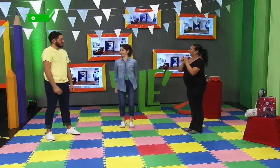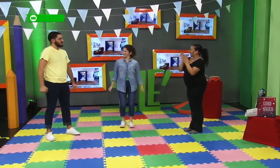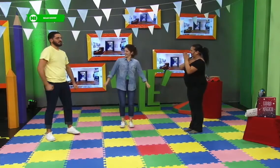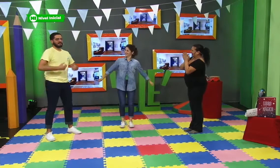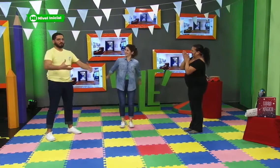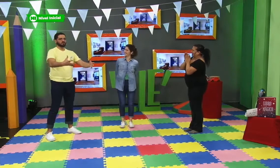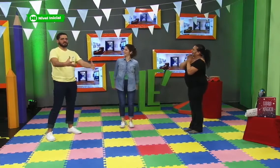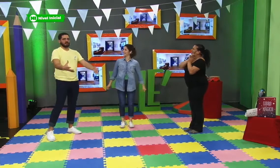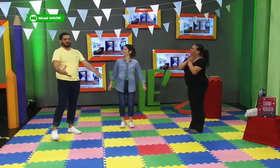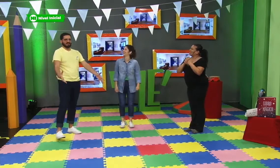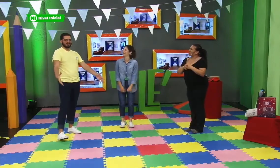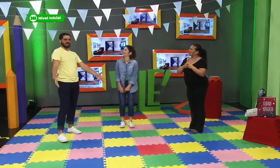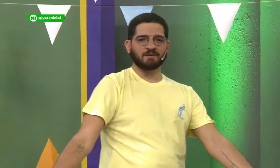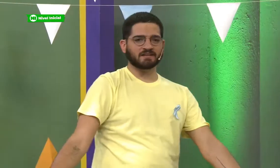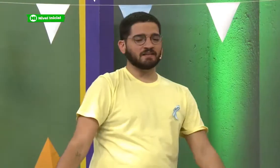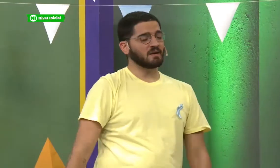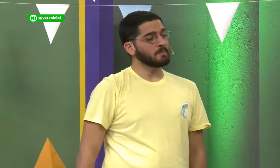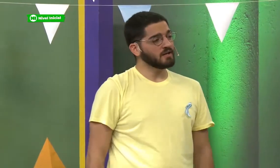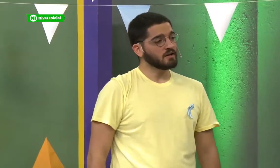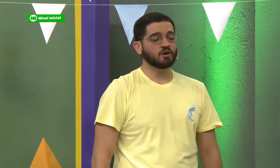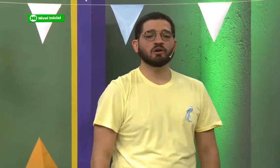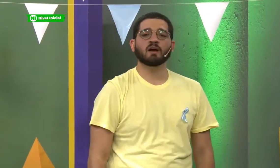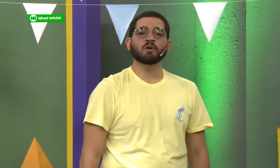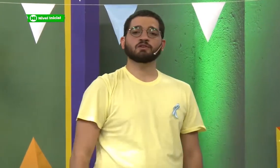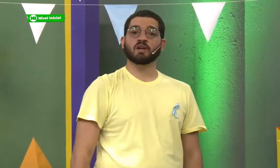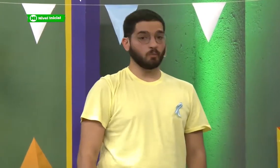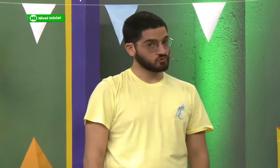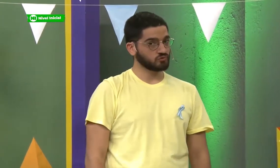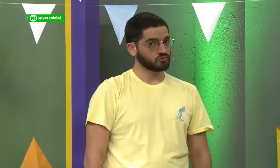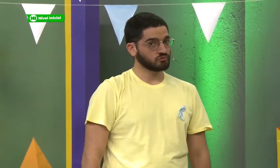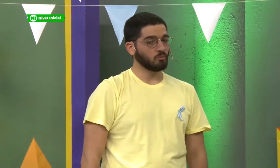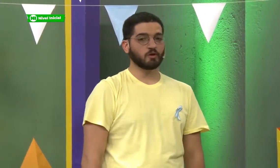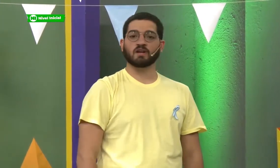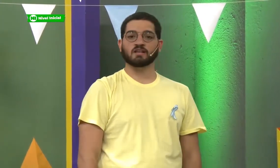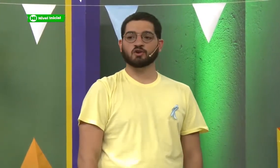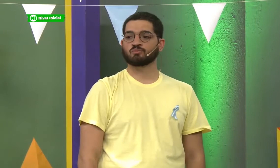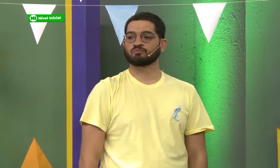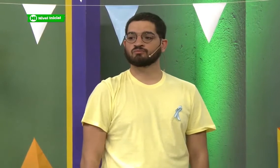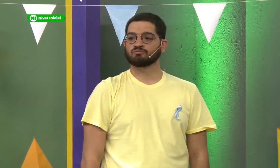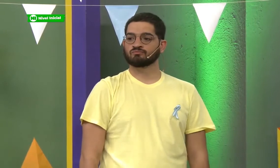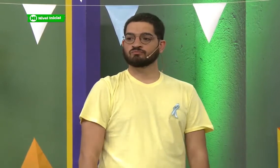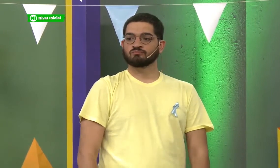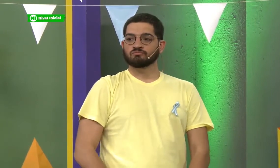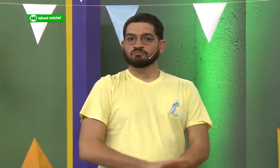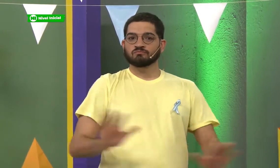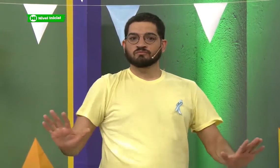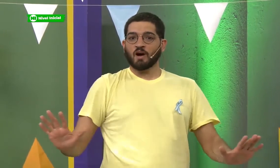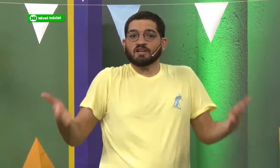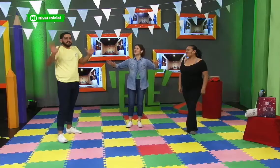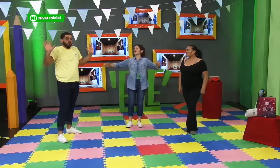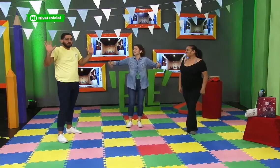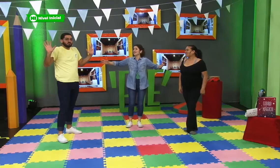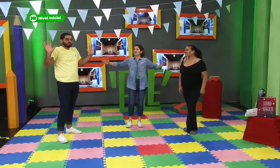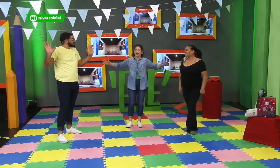energía. Y festejamos la independencia y la libertad y también nos la cuestionamos, como dijo la seño. Bien.